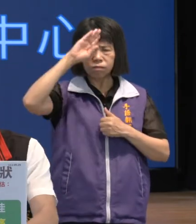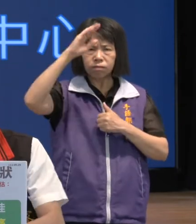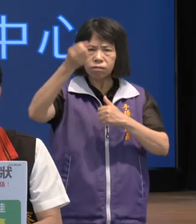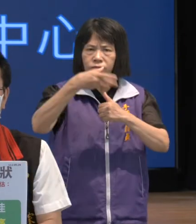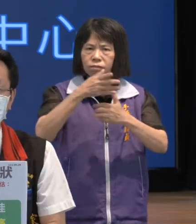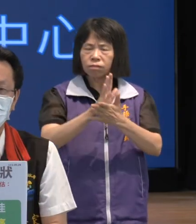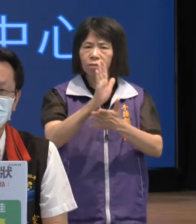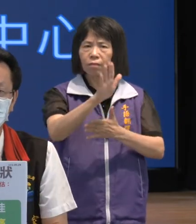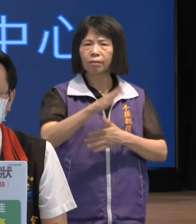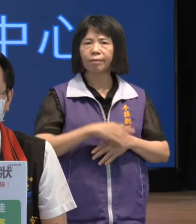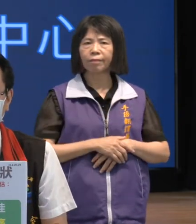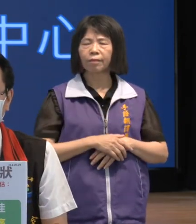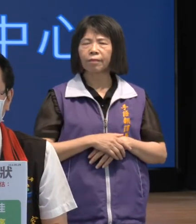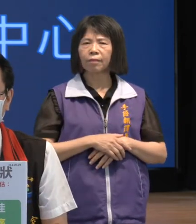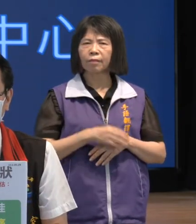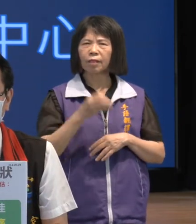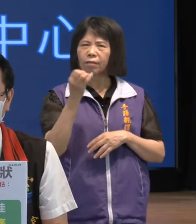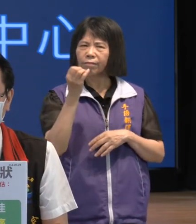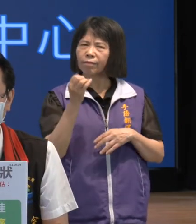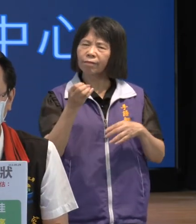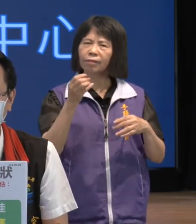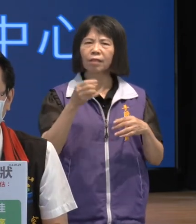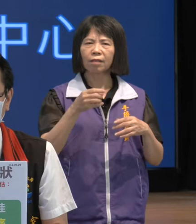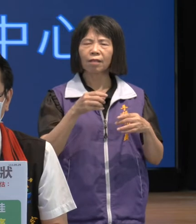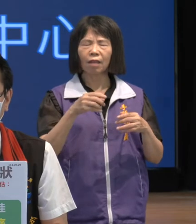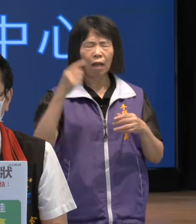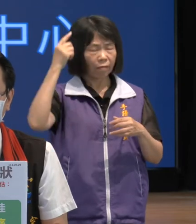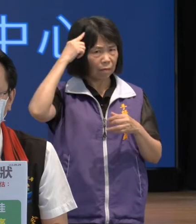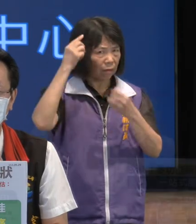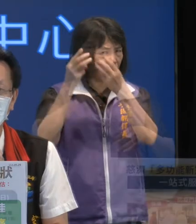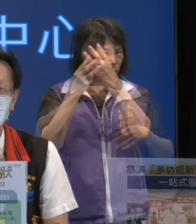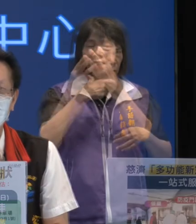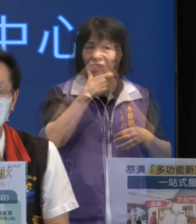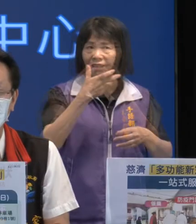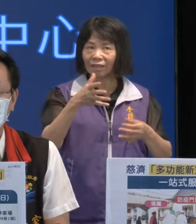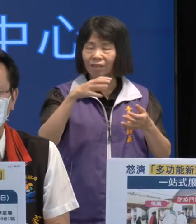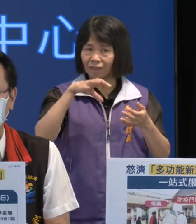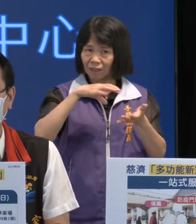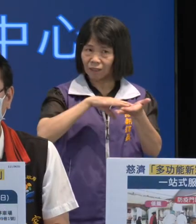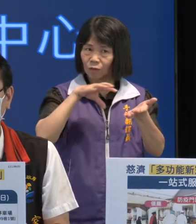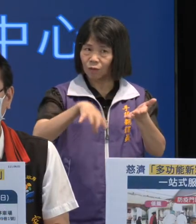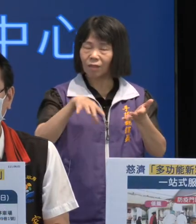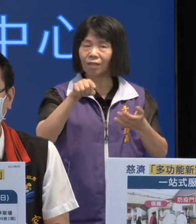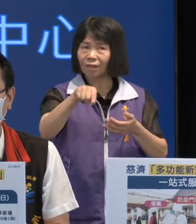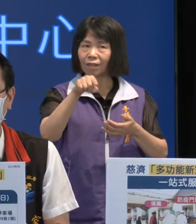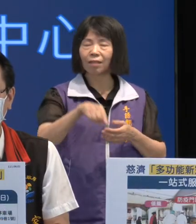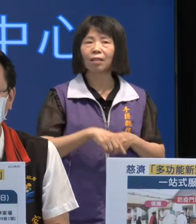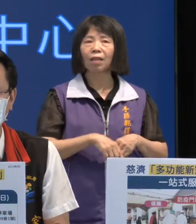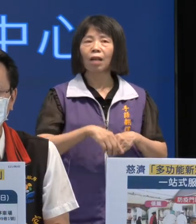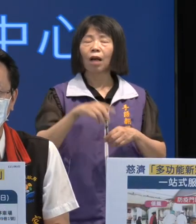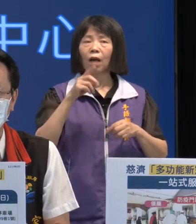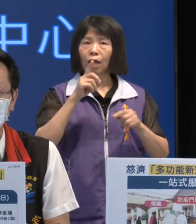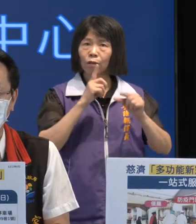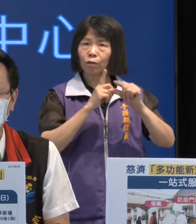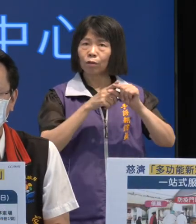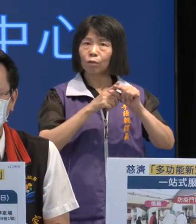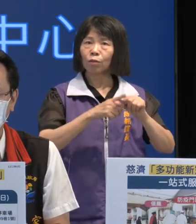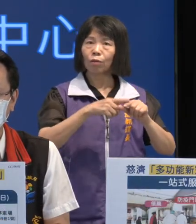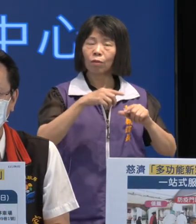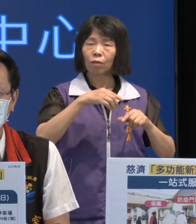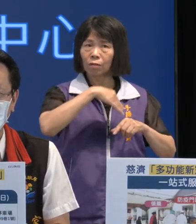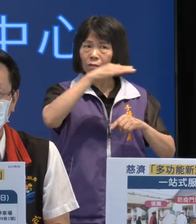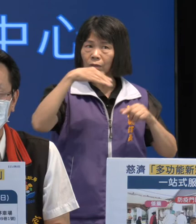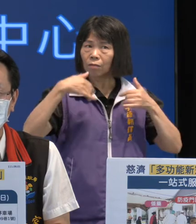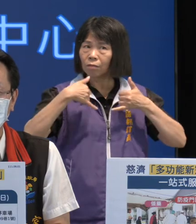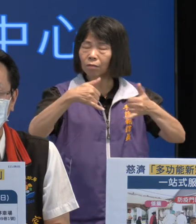跳加速、虚脱及全身红疹、疑似心肌炎等症状，就应立即就医。另外，从即日起至6月30日，将免费